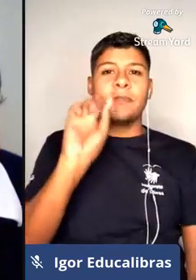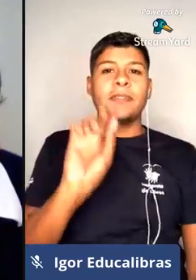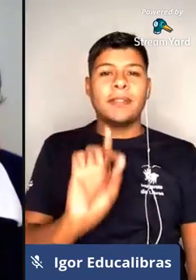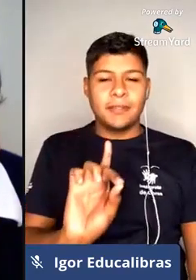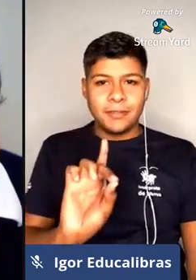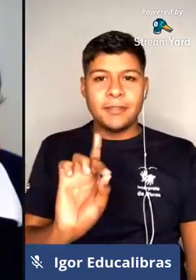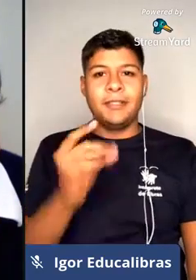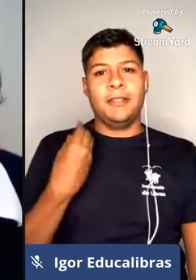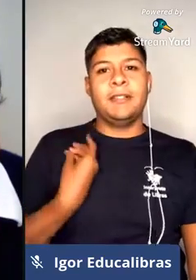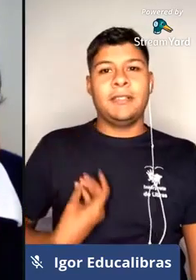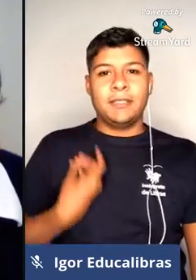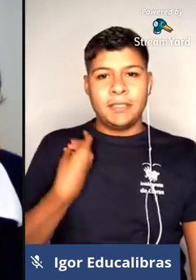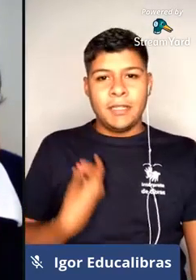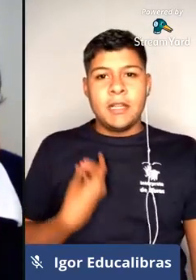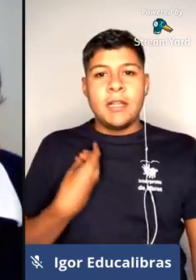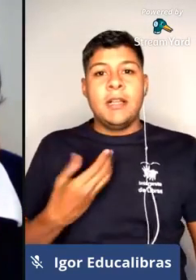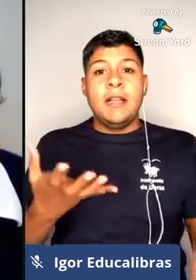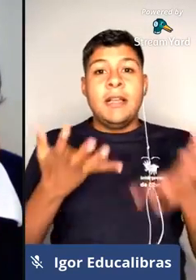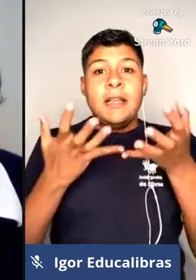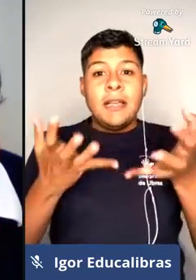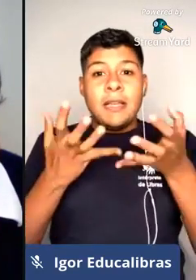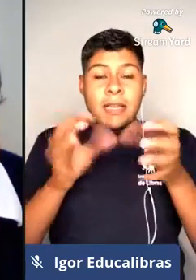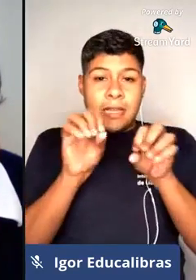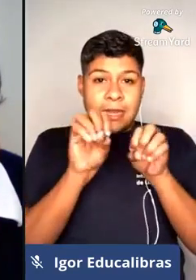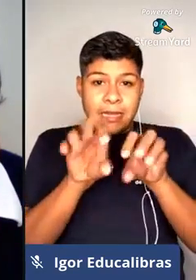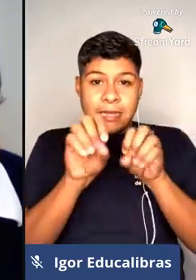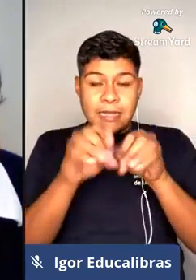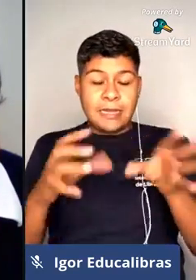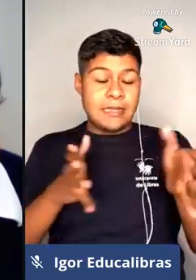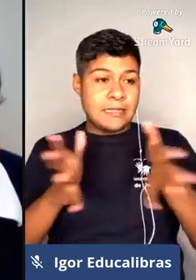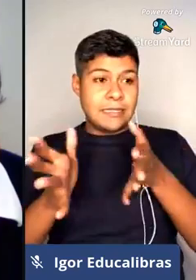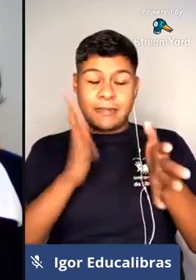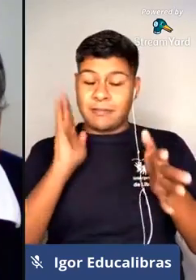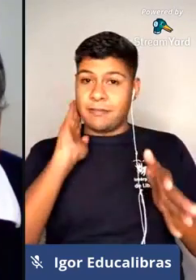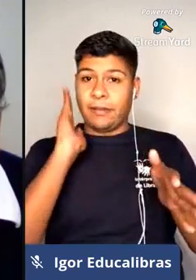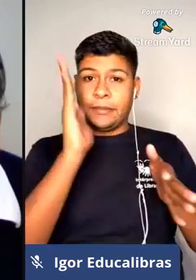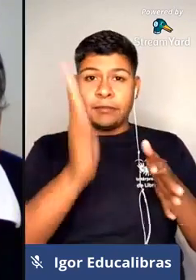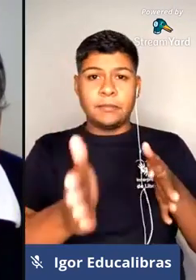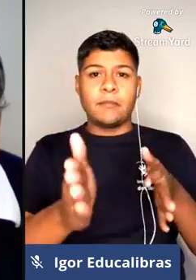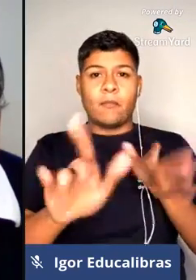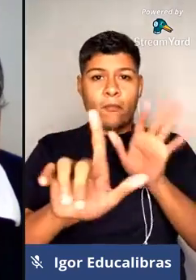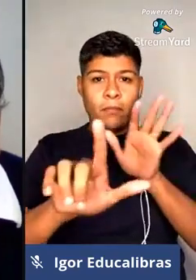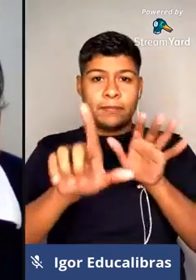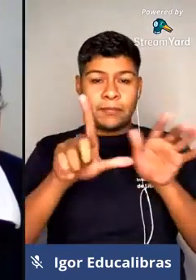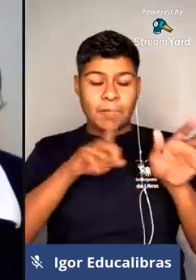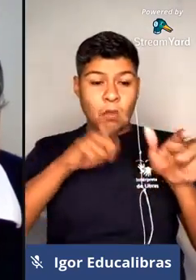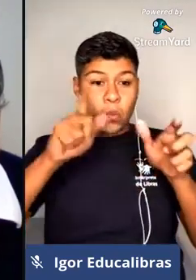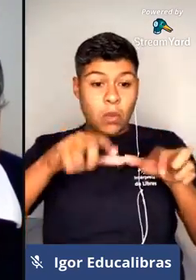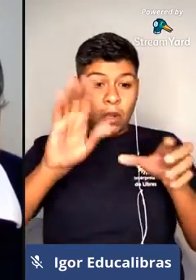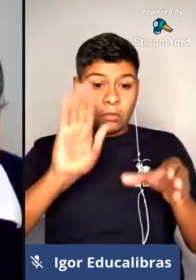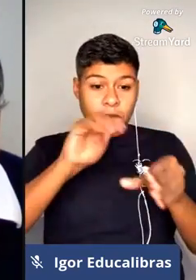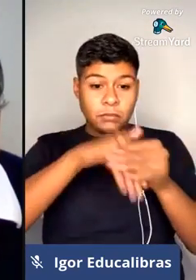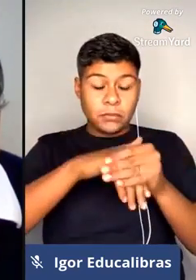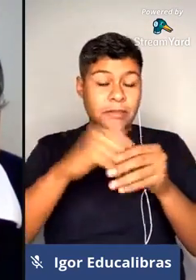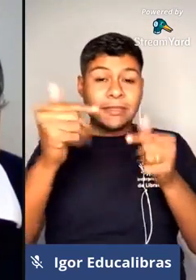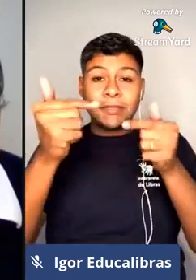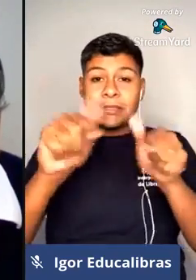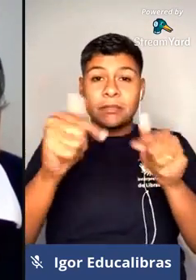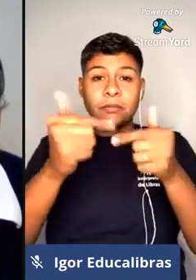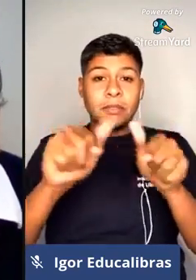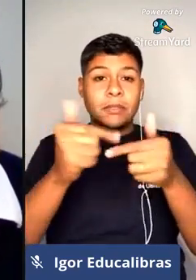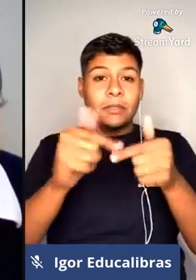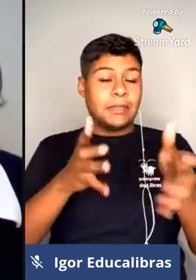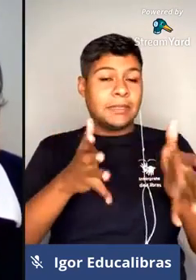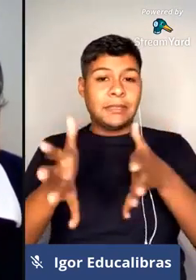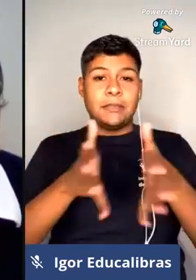existe hoje. Eu queria que fosse acessibilidade plena. Tem locais de eleição que não tem acessibilidade aí.